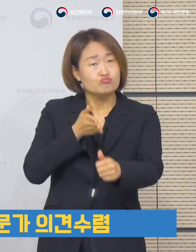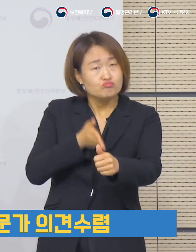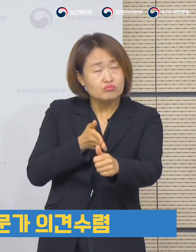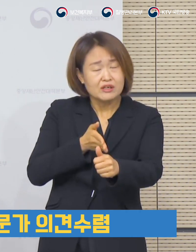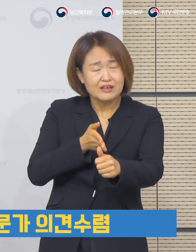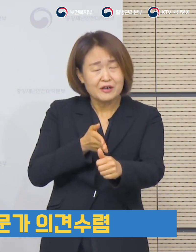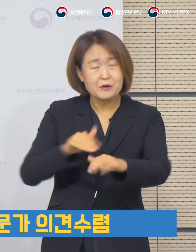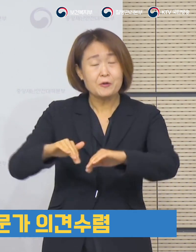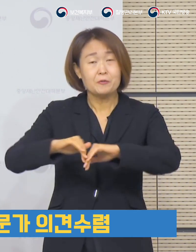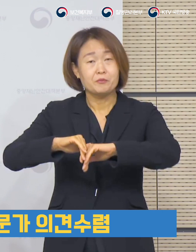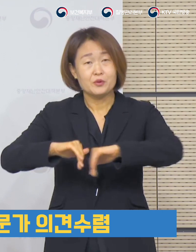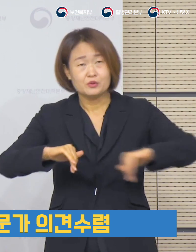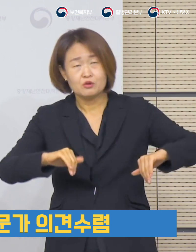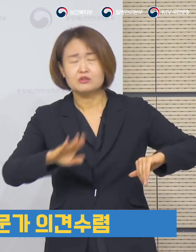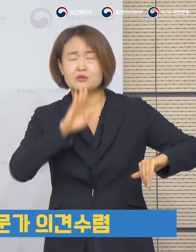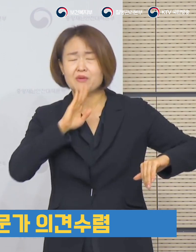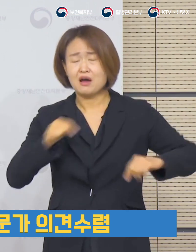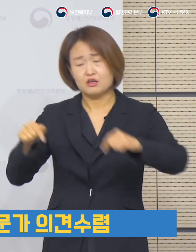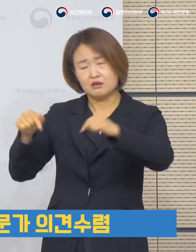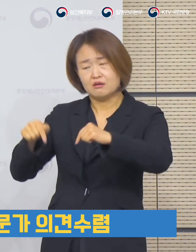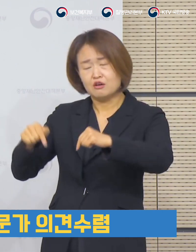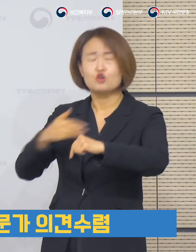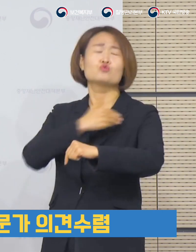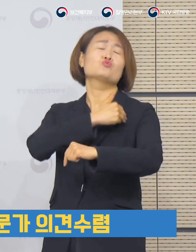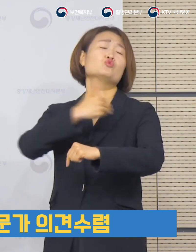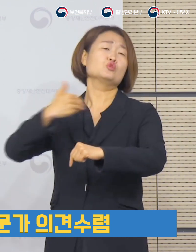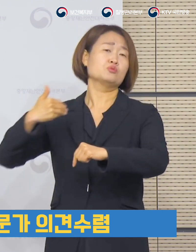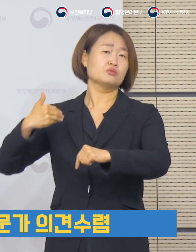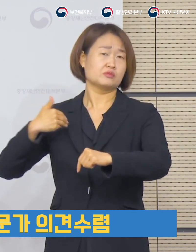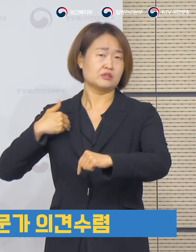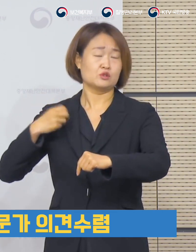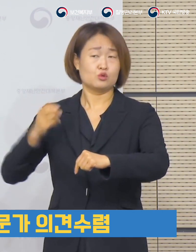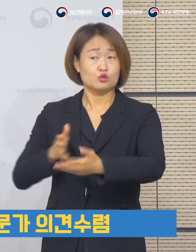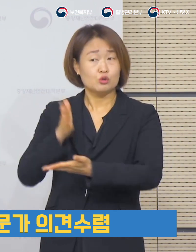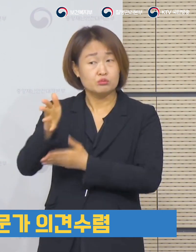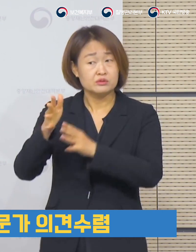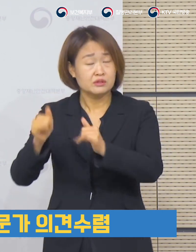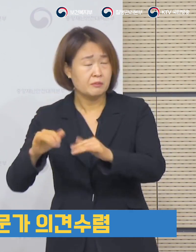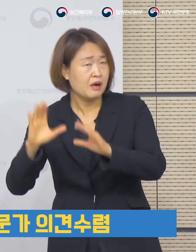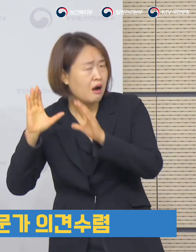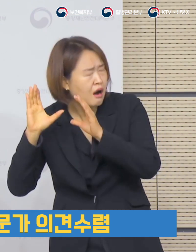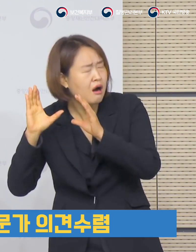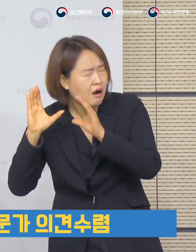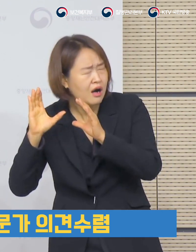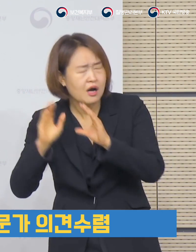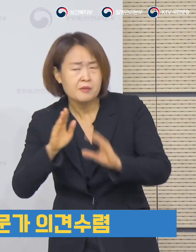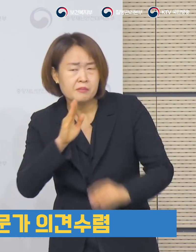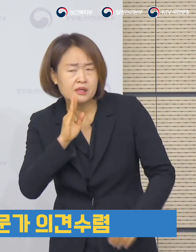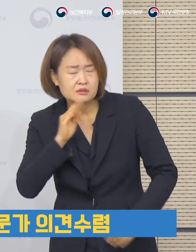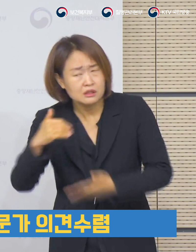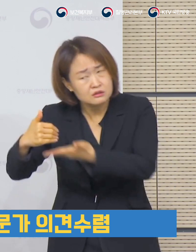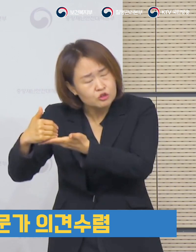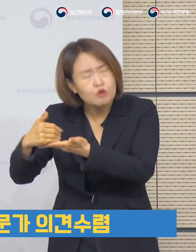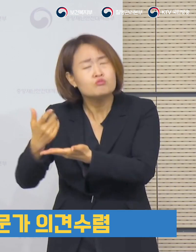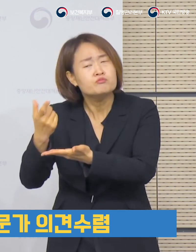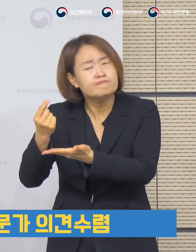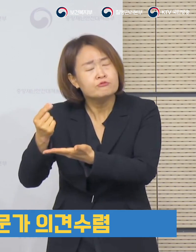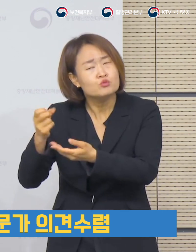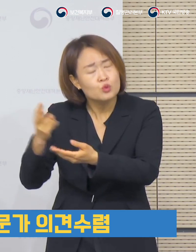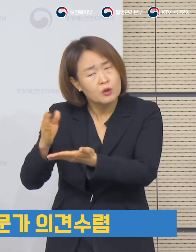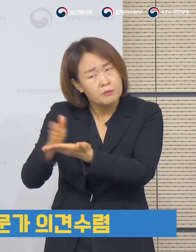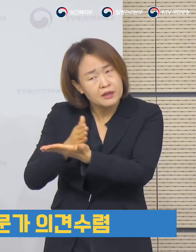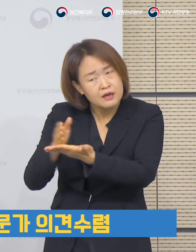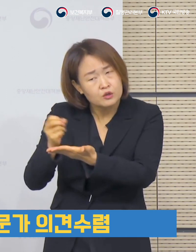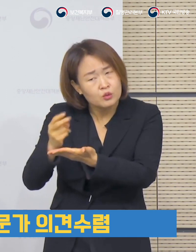걸 떠나서라도 충분히 협의 과정을 통해서 귀 기울여서 이런 전문가들의 의견과 판단